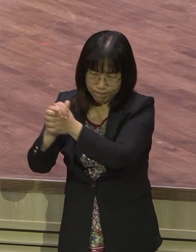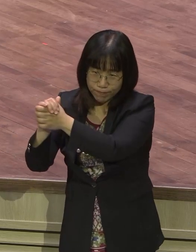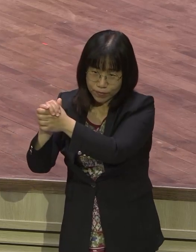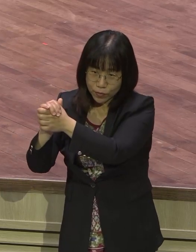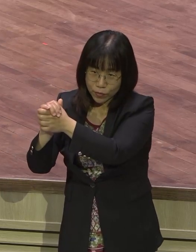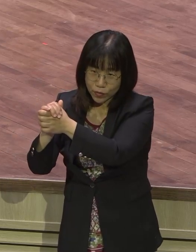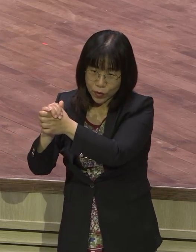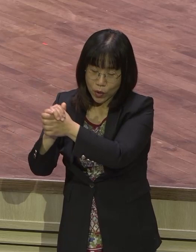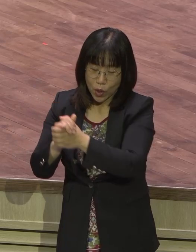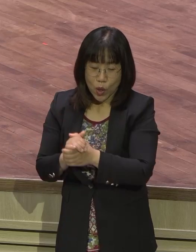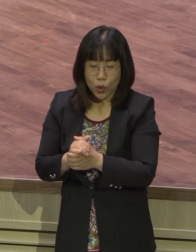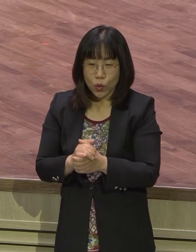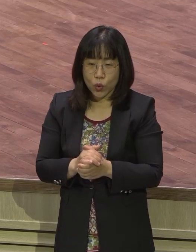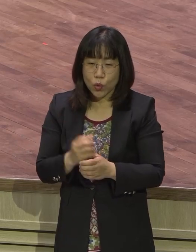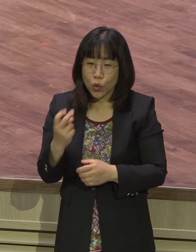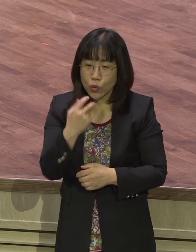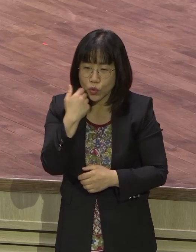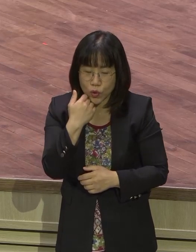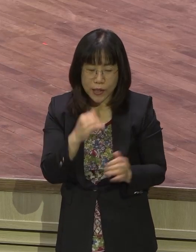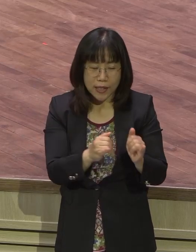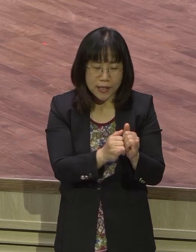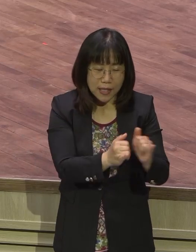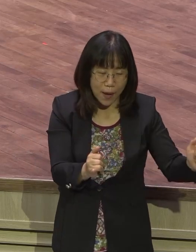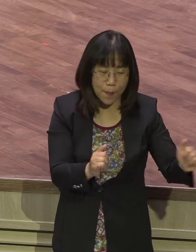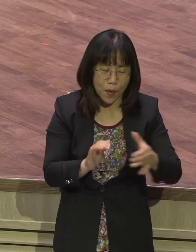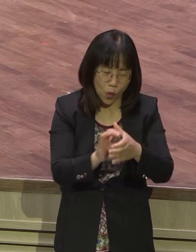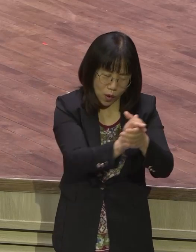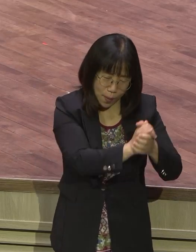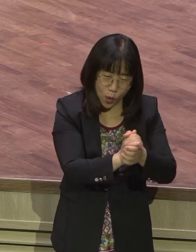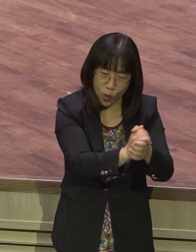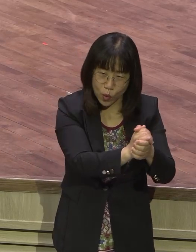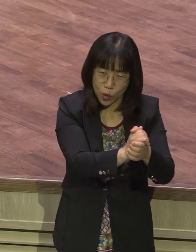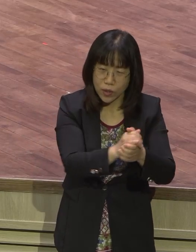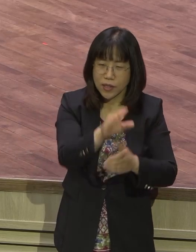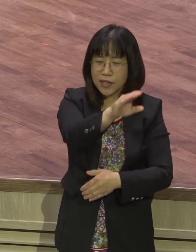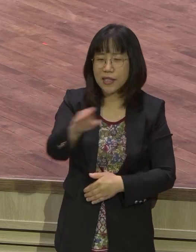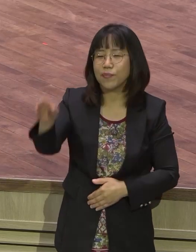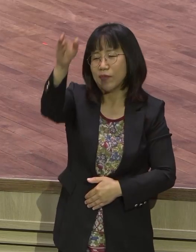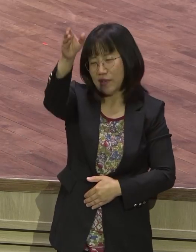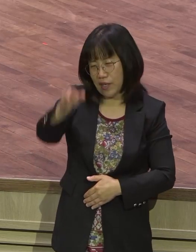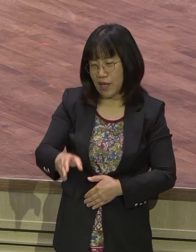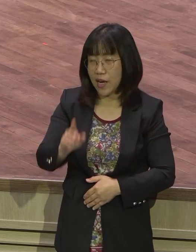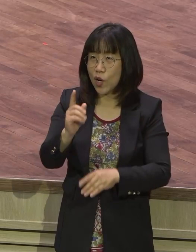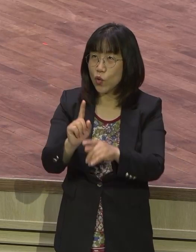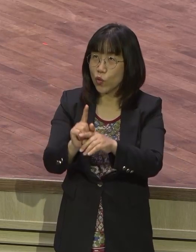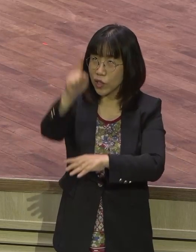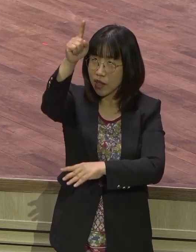횡으로 사람과의 화목 아멘 십자가 십자가 화목 화목